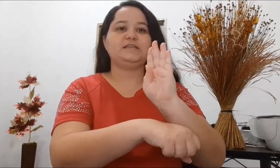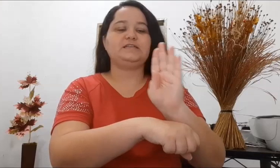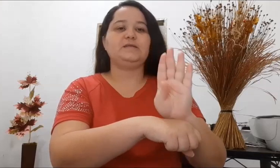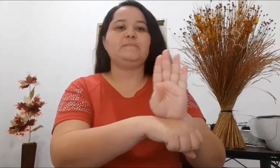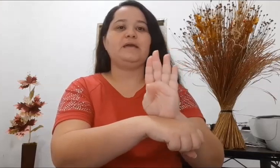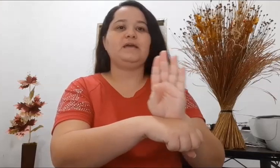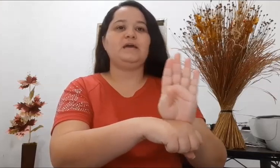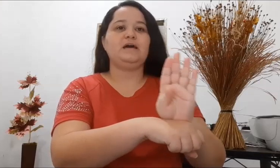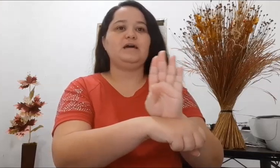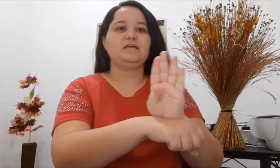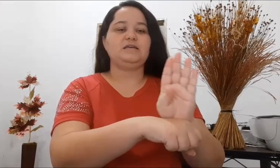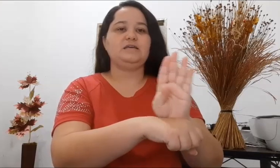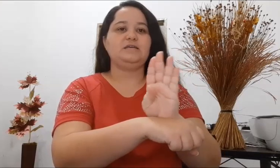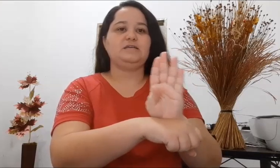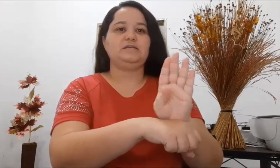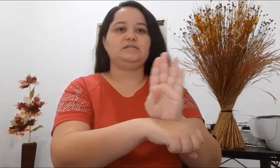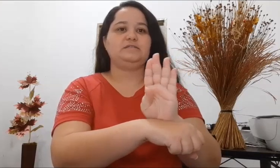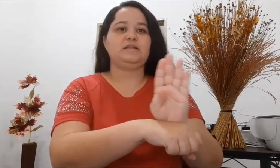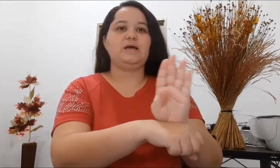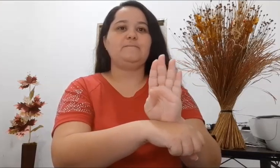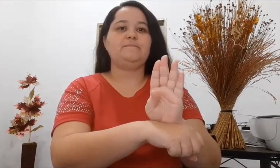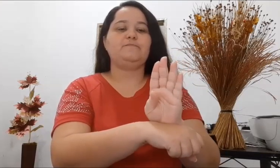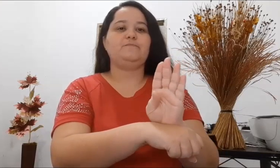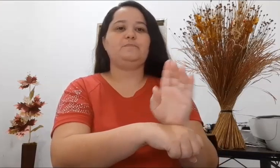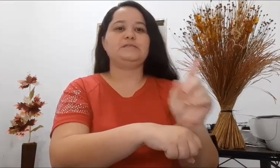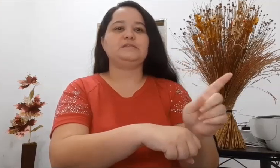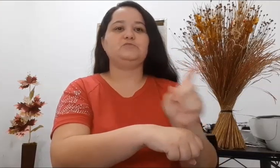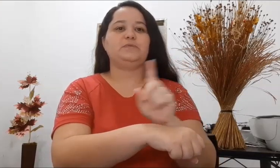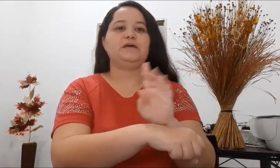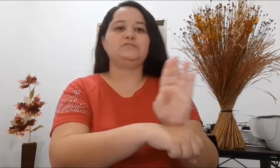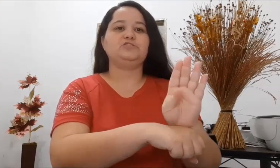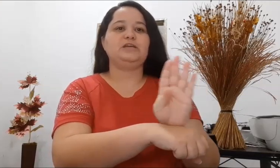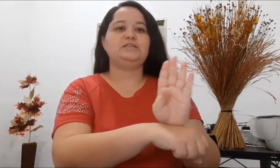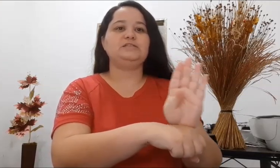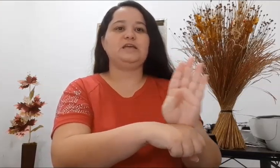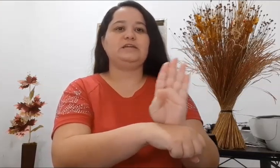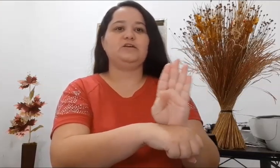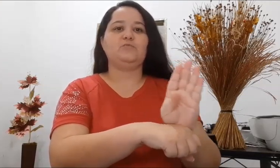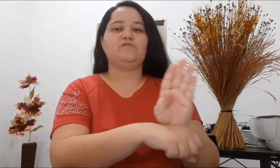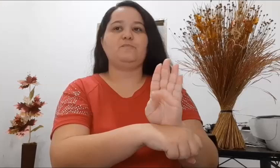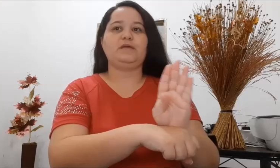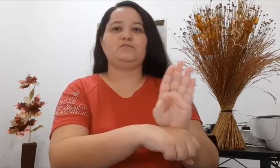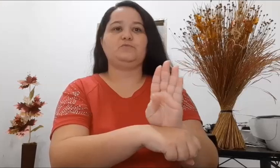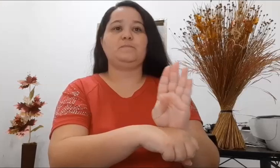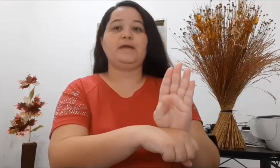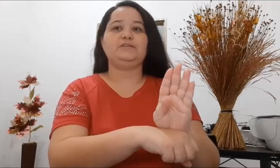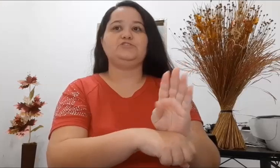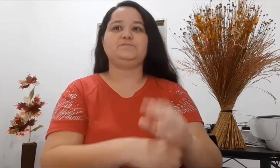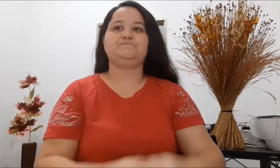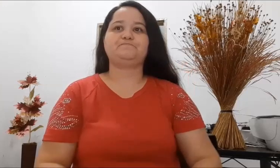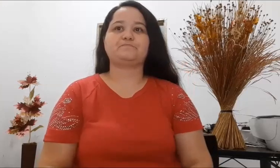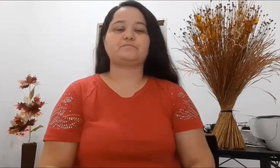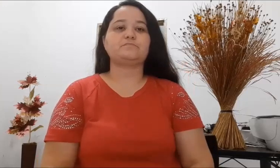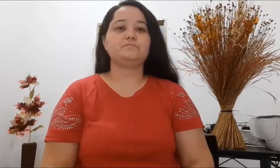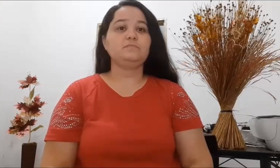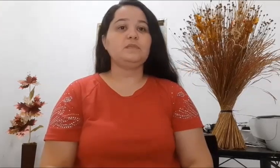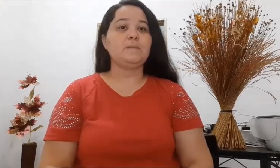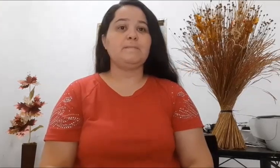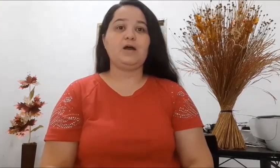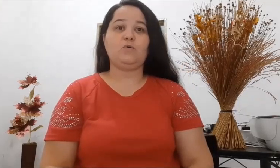letra B aqui. Tá? Passando para direita e esquerda, é o movimento. Bege.